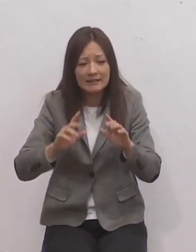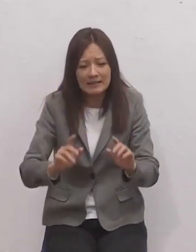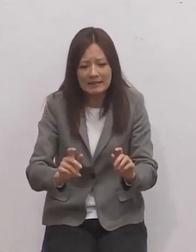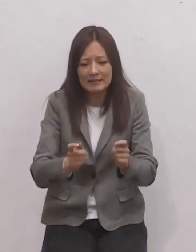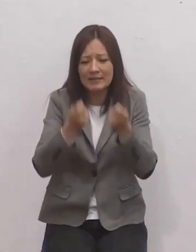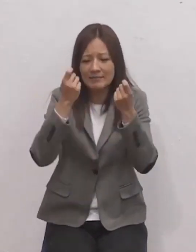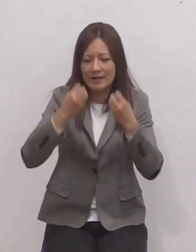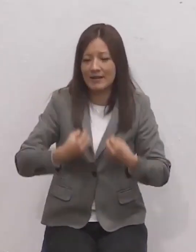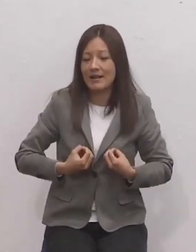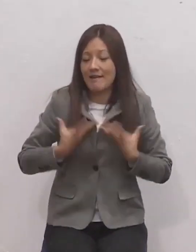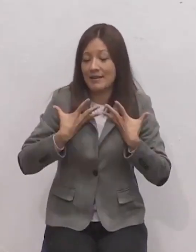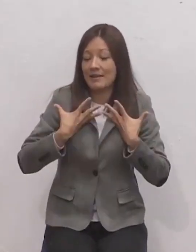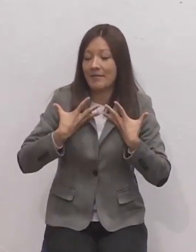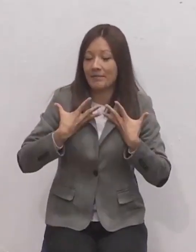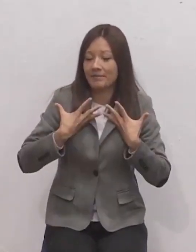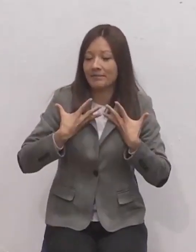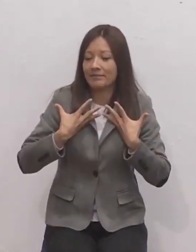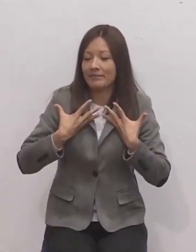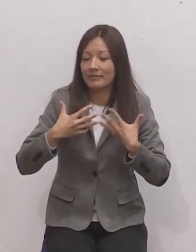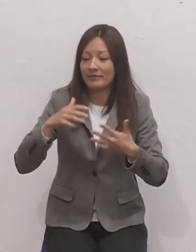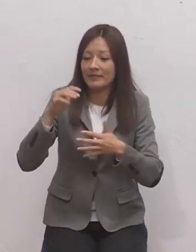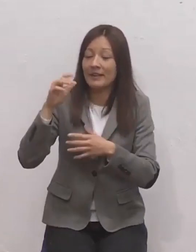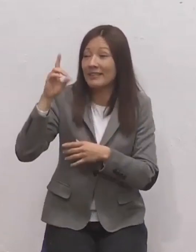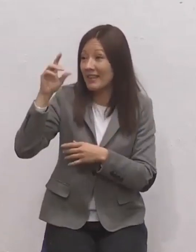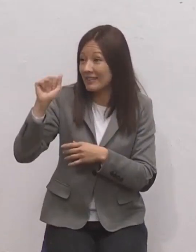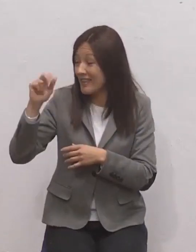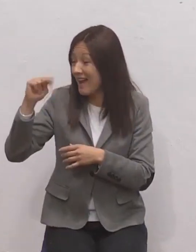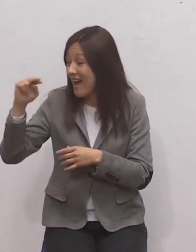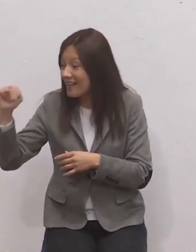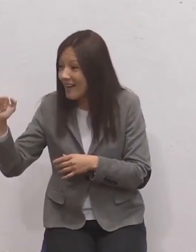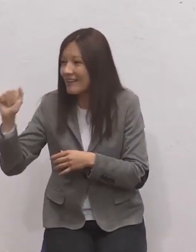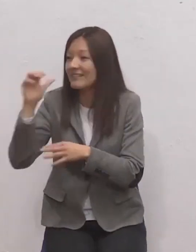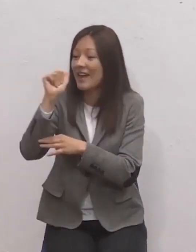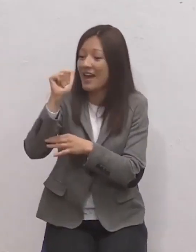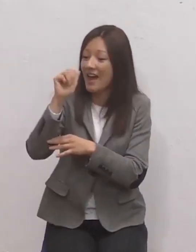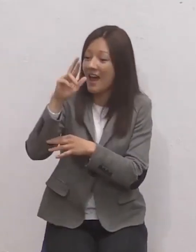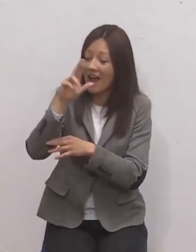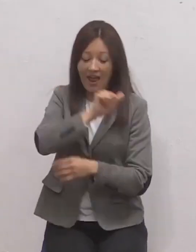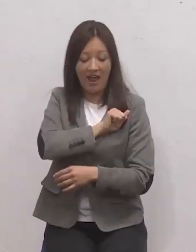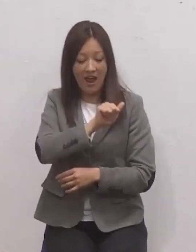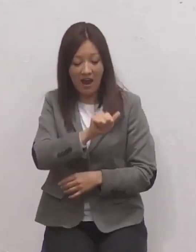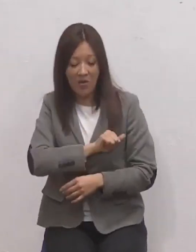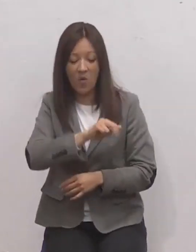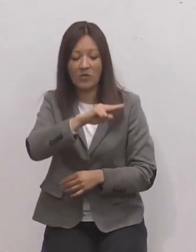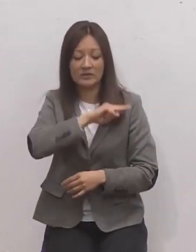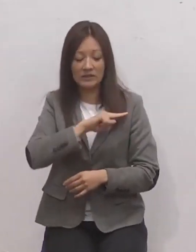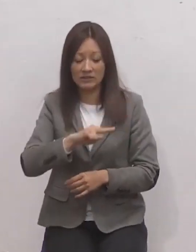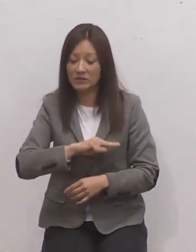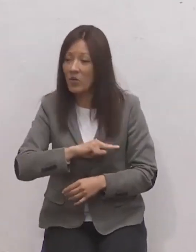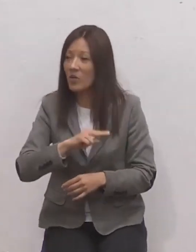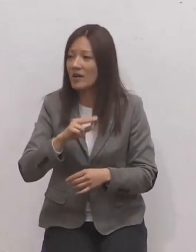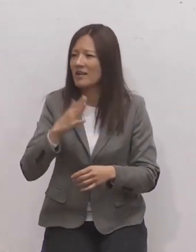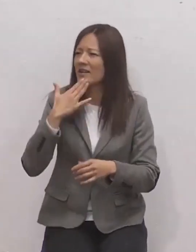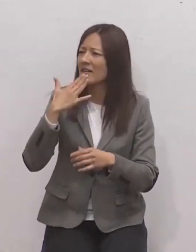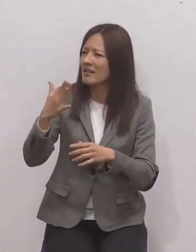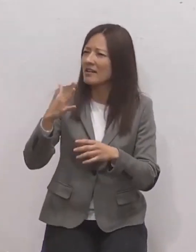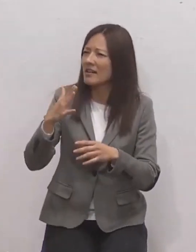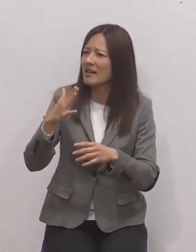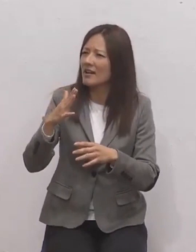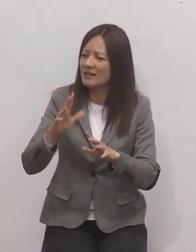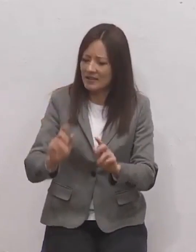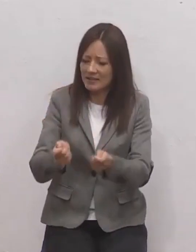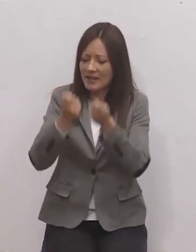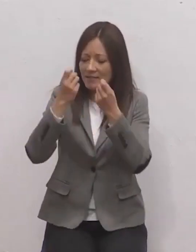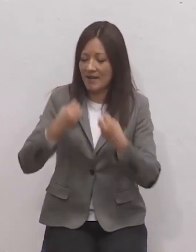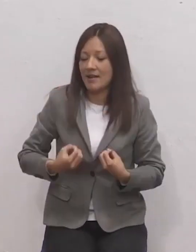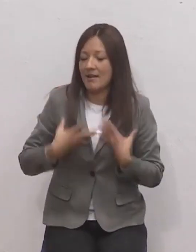Señor. Gracias por salvar la vida de Dana, Señor. Gracias por salvar la vida de Zoé. Gracias por salvar la vida de su padre,